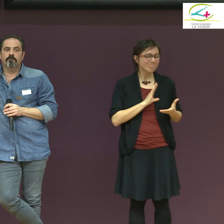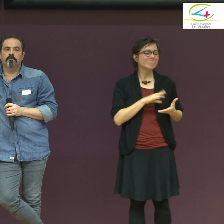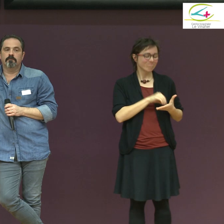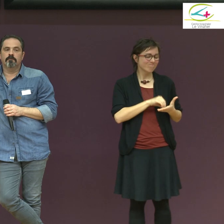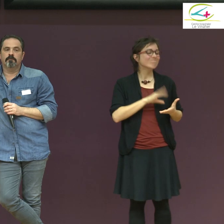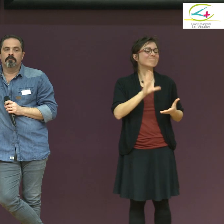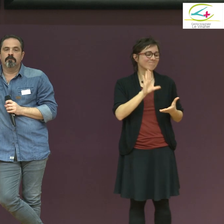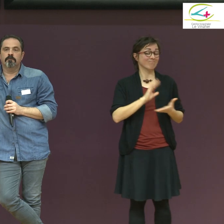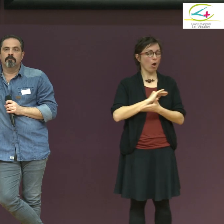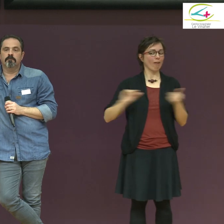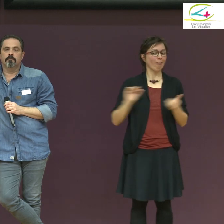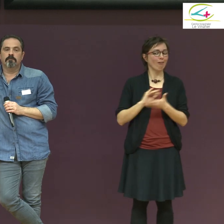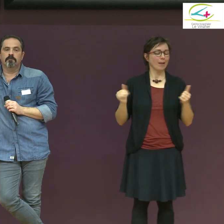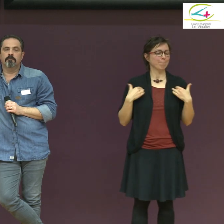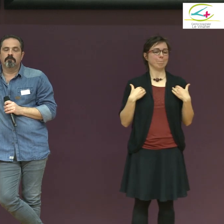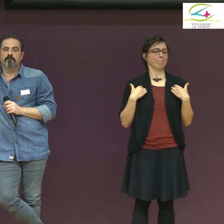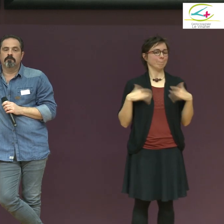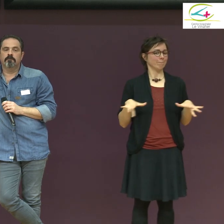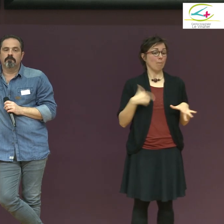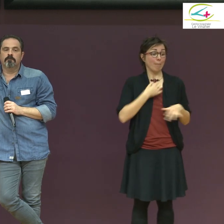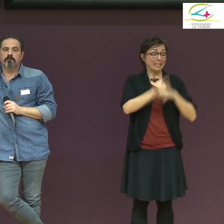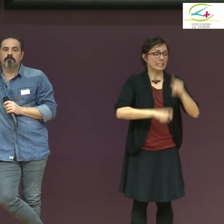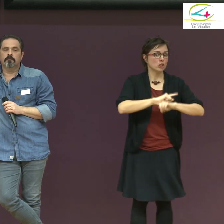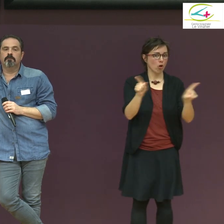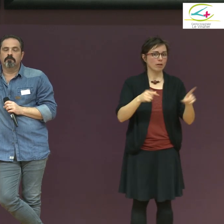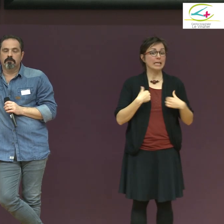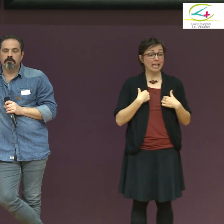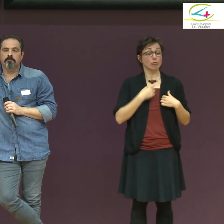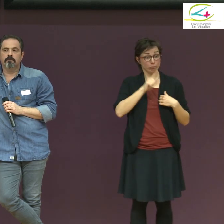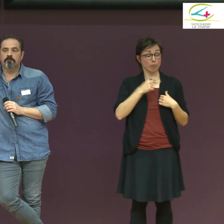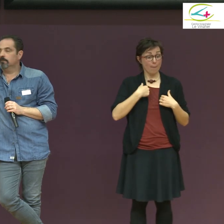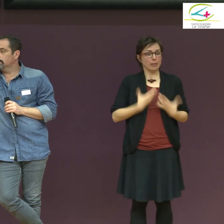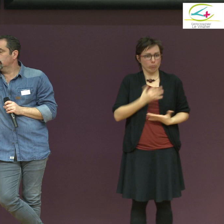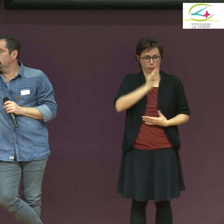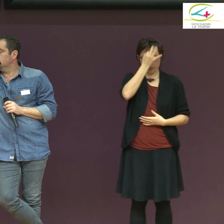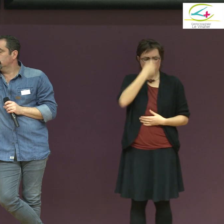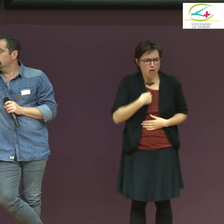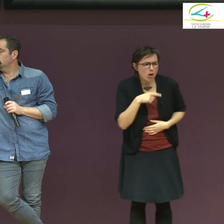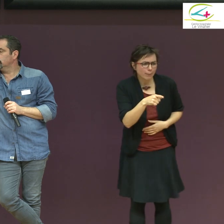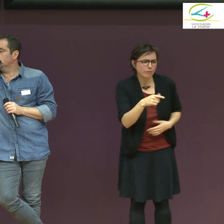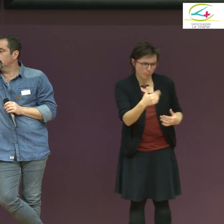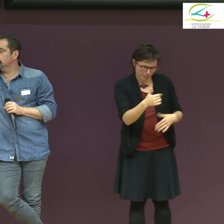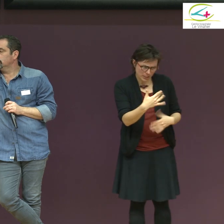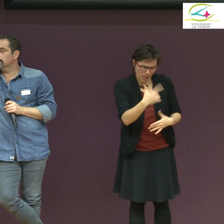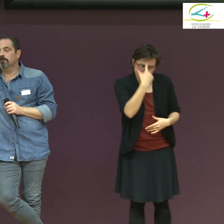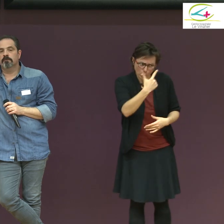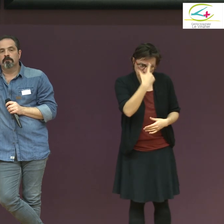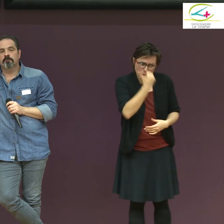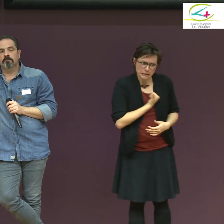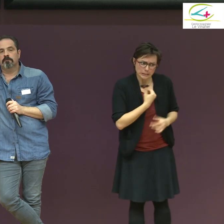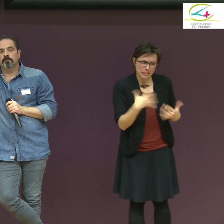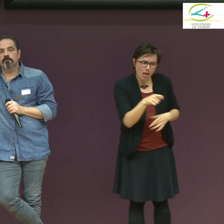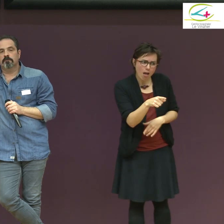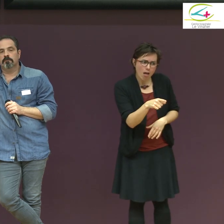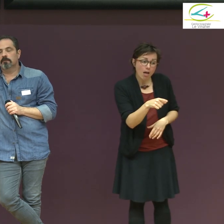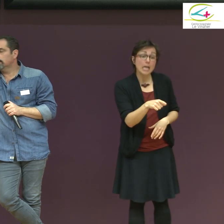Et au travers de certaines questions, c'est-à-dire poser, avez-vous pensé déjà me suicider, comment, par quel moyen, et ben, on se rend compte que les